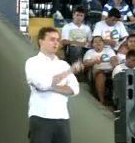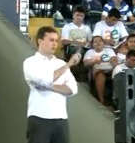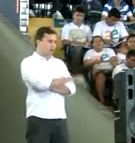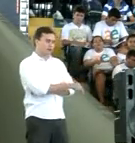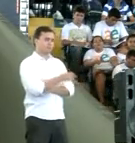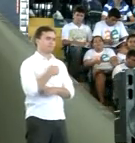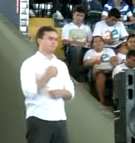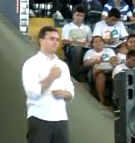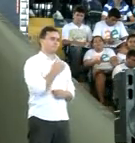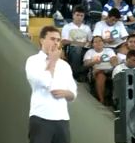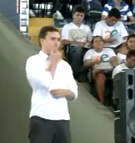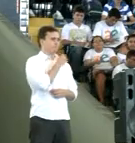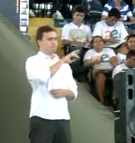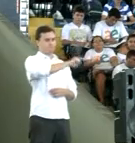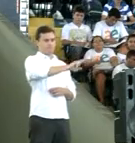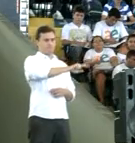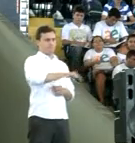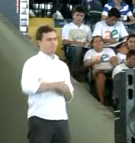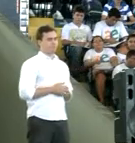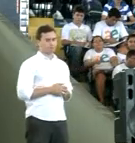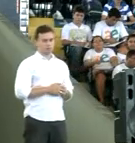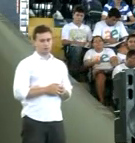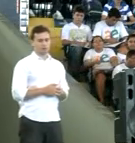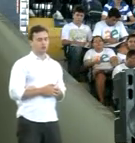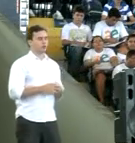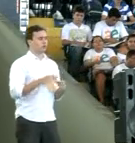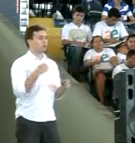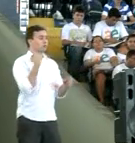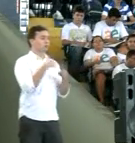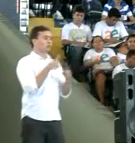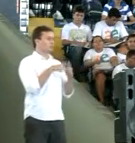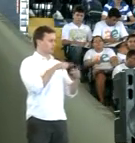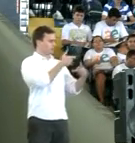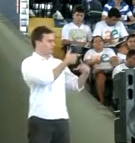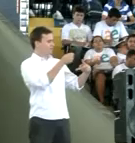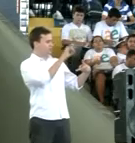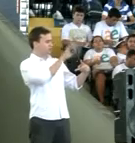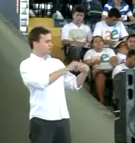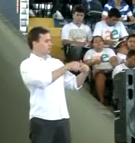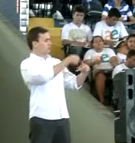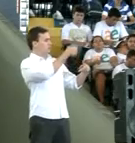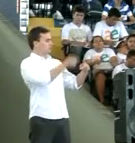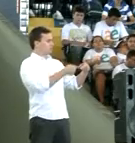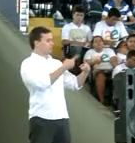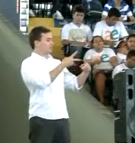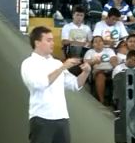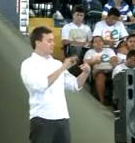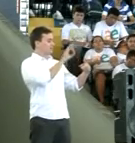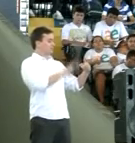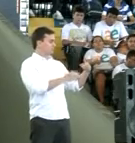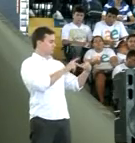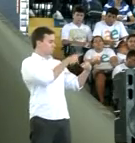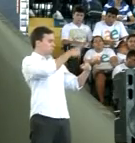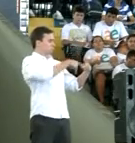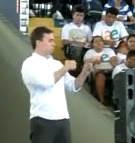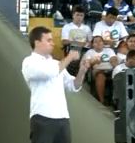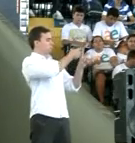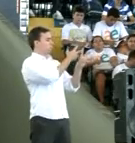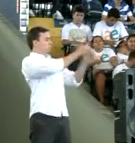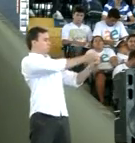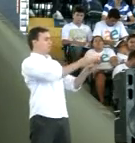não representam um desconto de 50%, pessoal. Por que não, Tiago? Não de 20, mas de 30? A base de